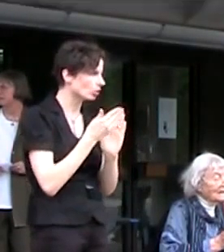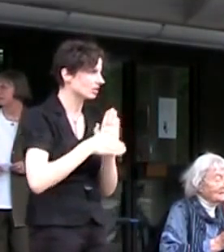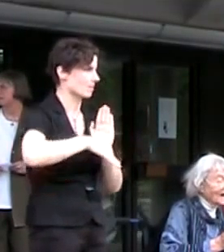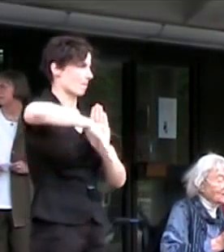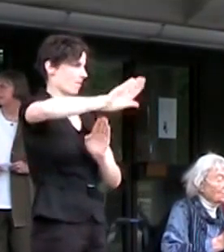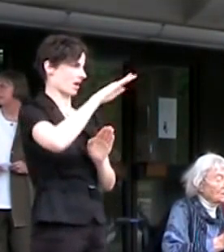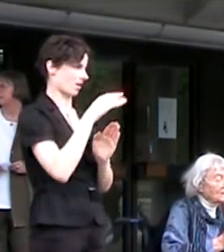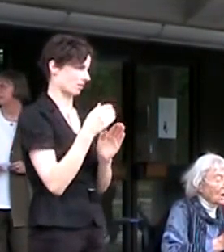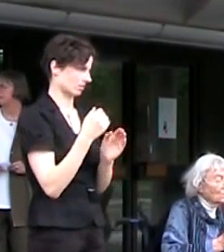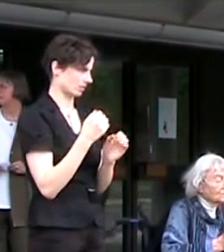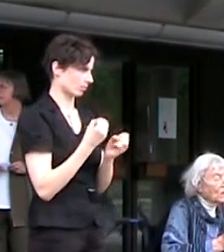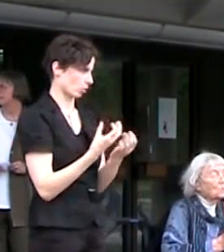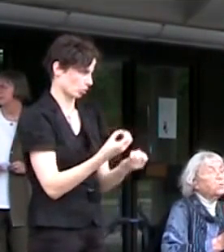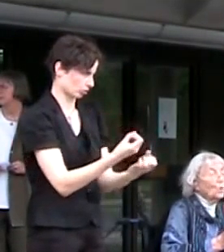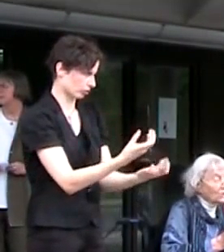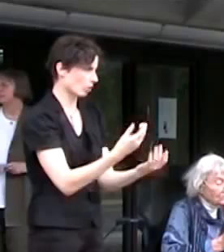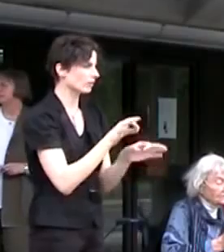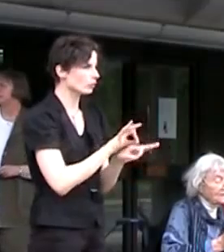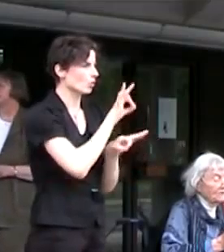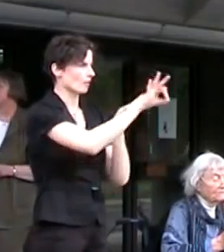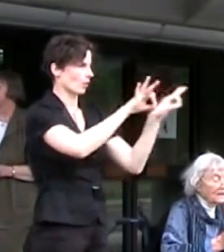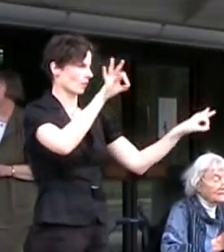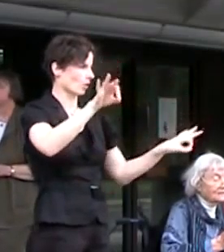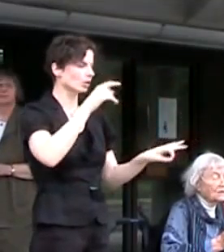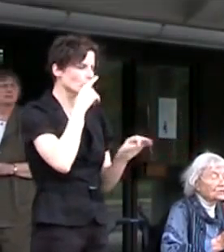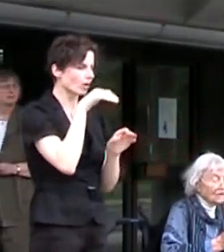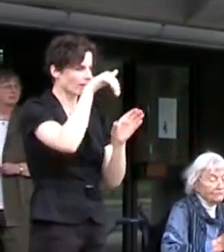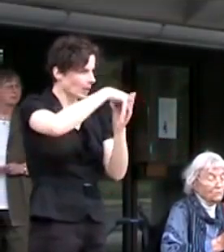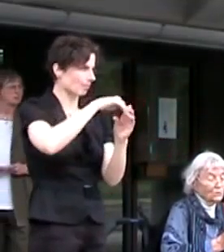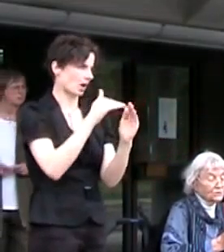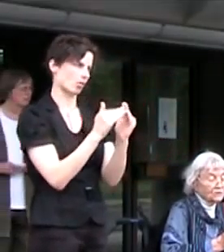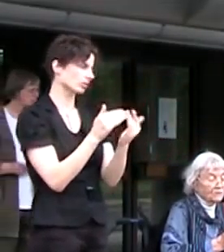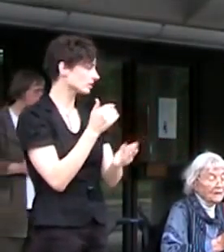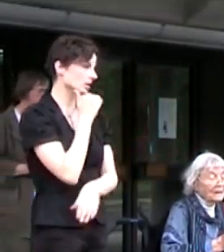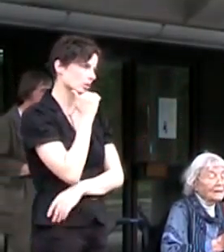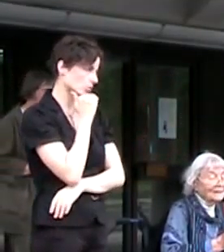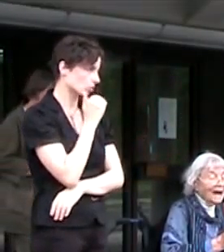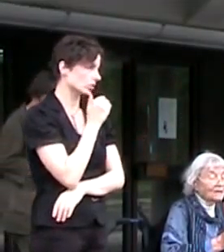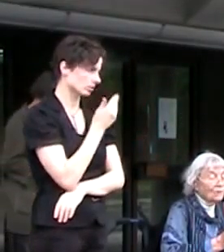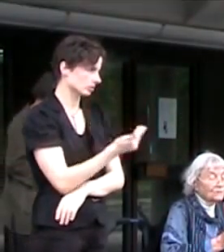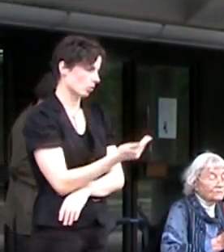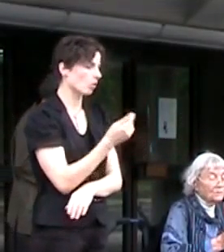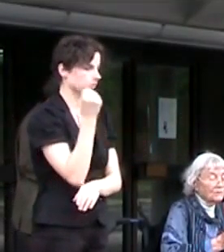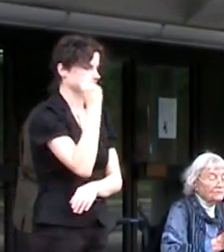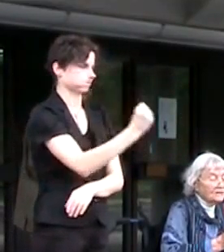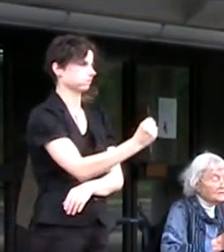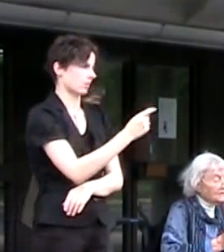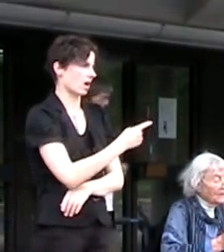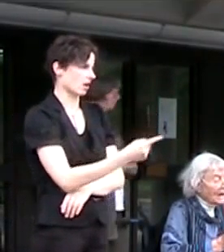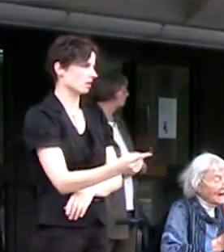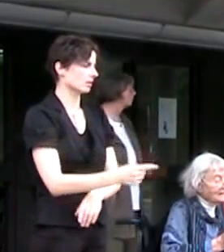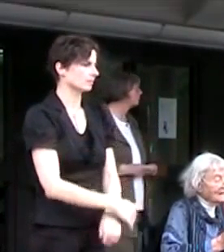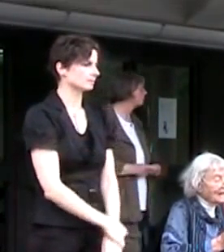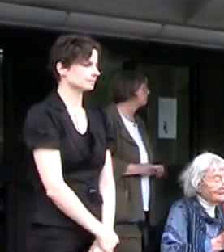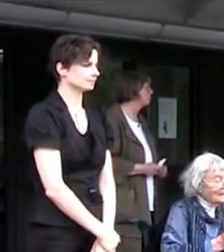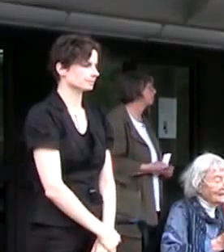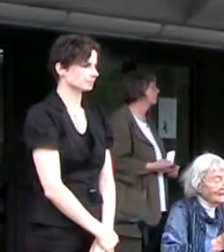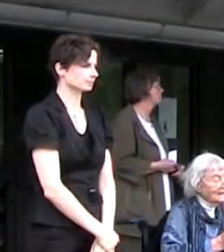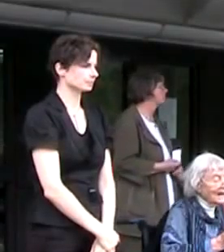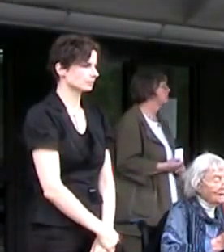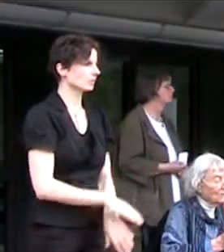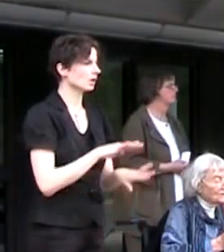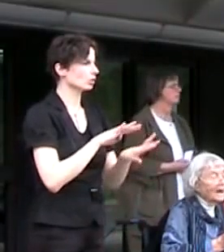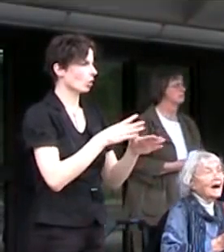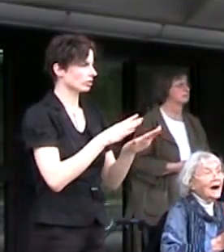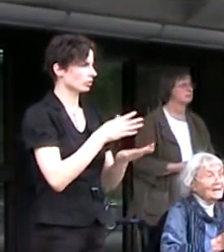Patienten darüber hinaus produktive Werte schaffen musste. Nach 1945 hat er Karriere